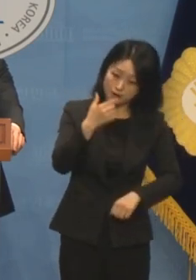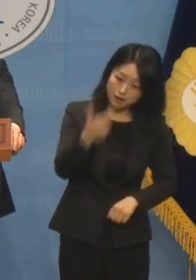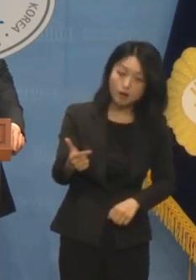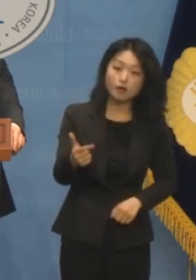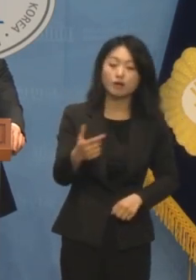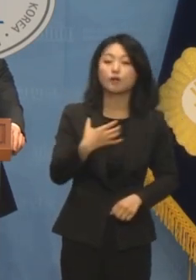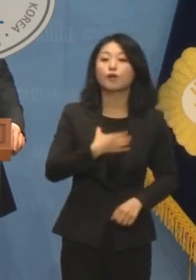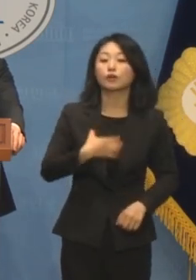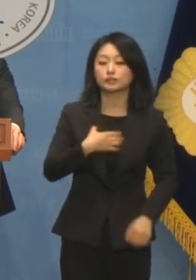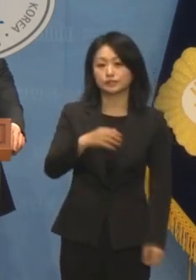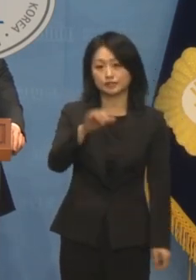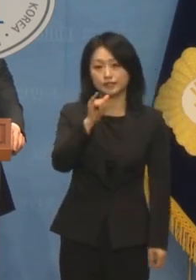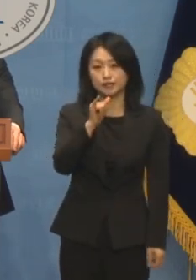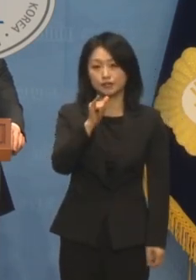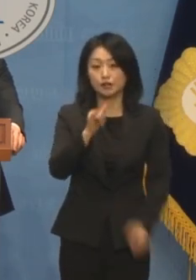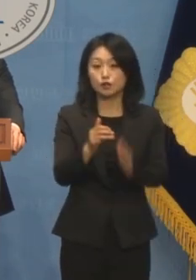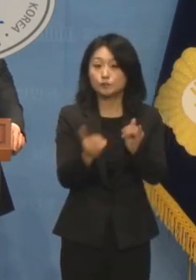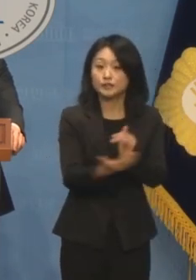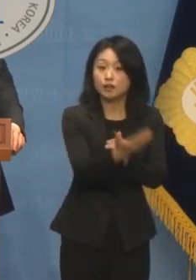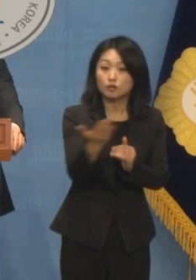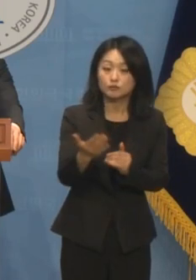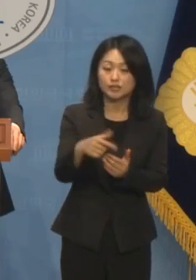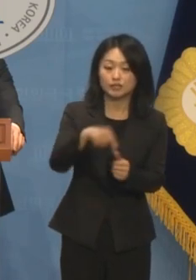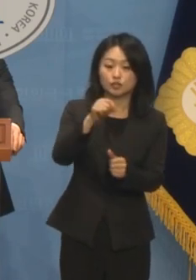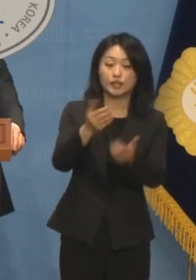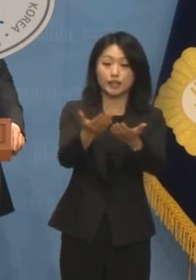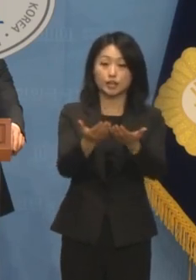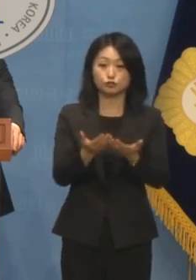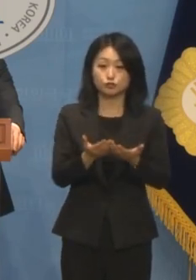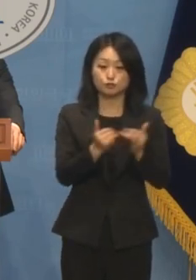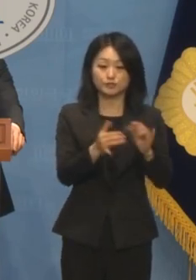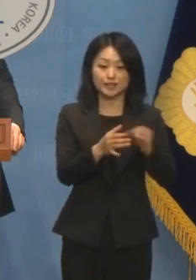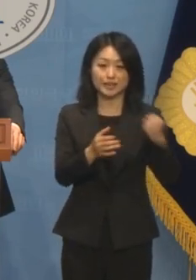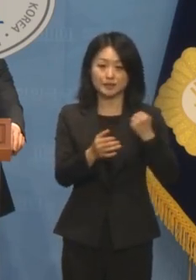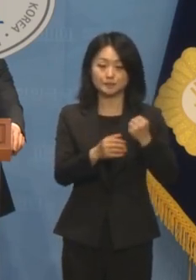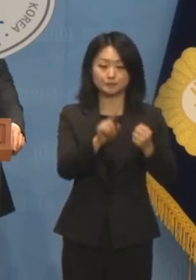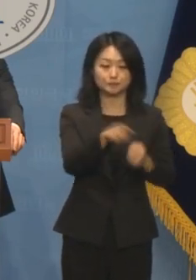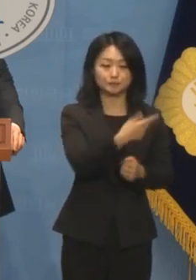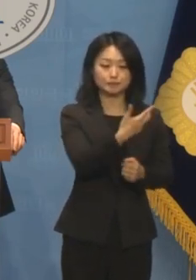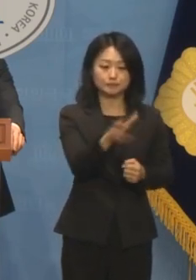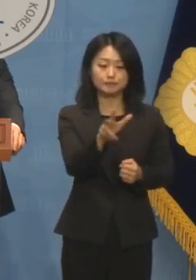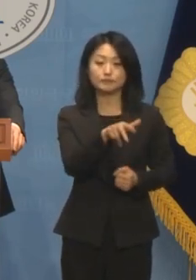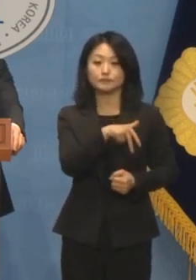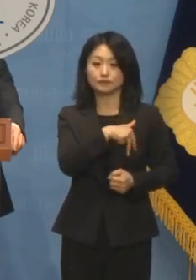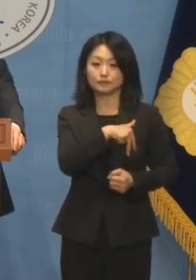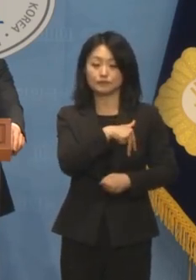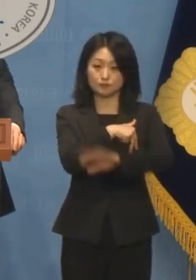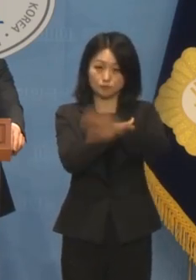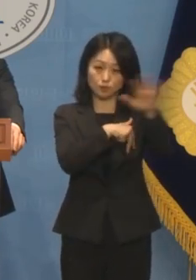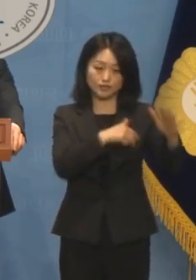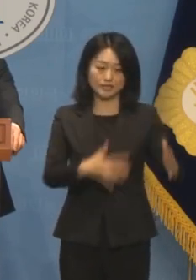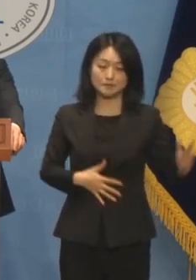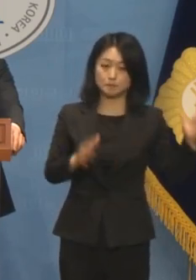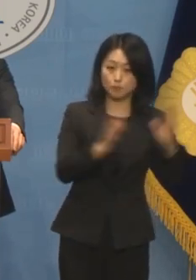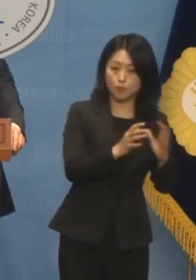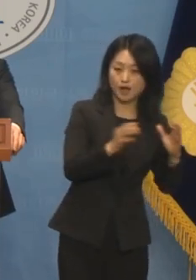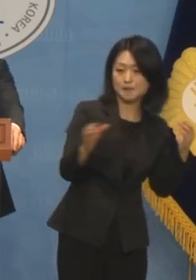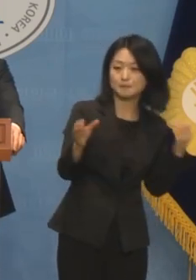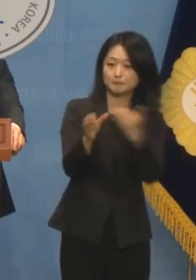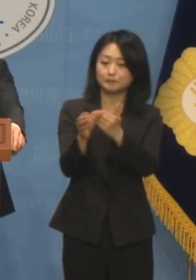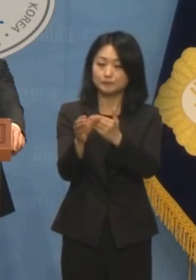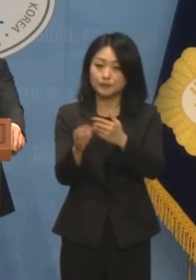앞섭니다. 국민께서 선택해 주신 국민의힘 108명의 의원 모두가 힘을 모아